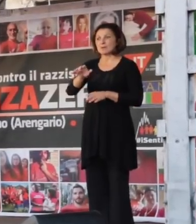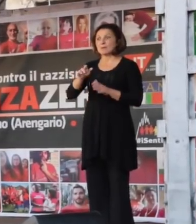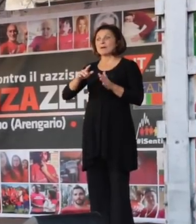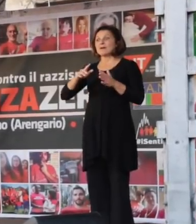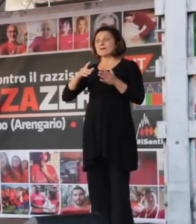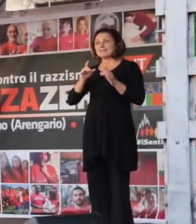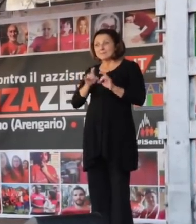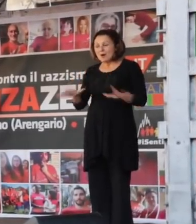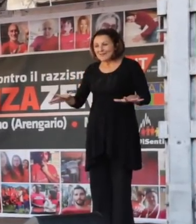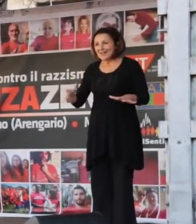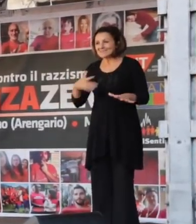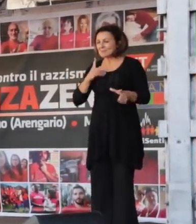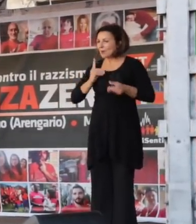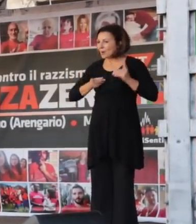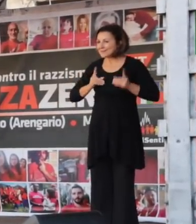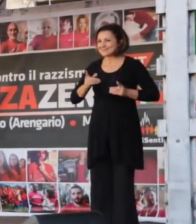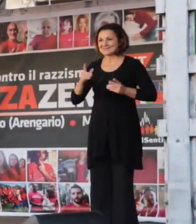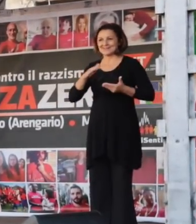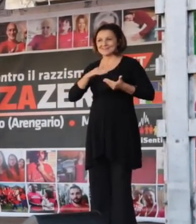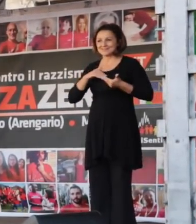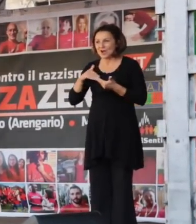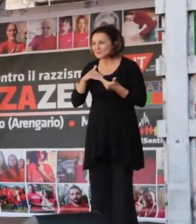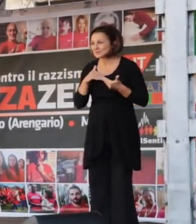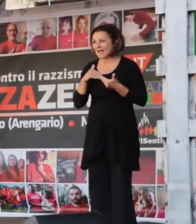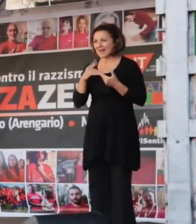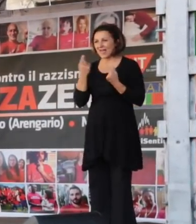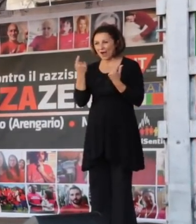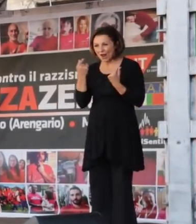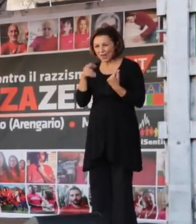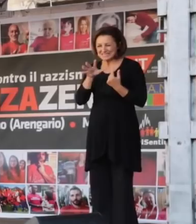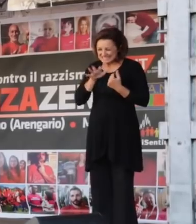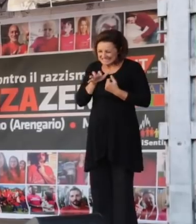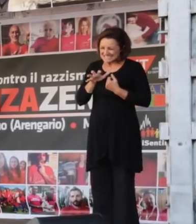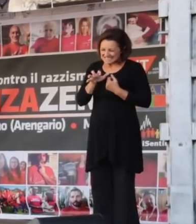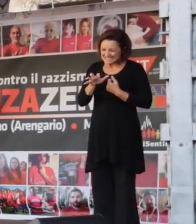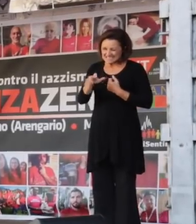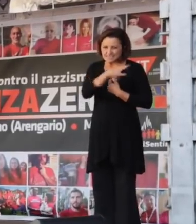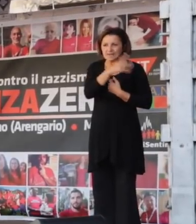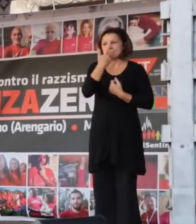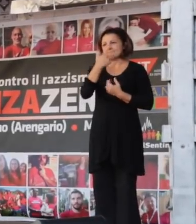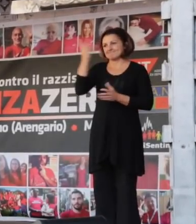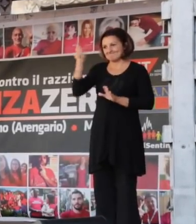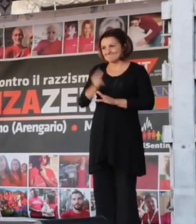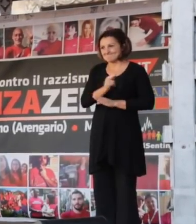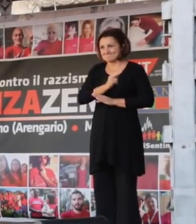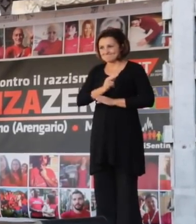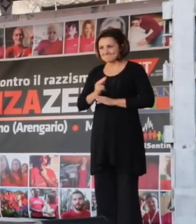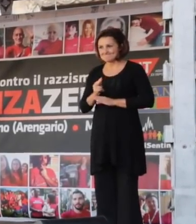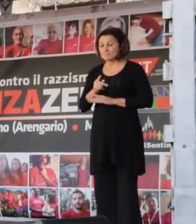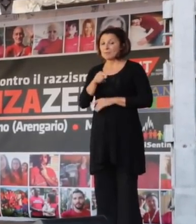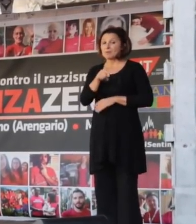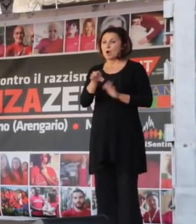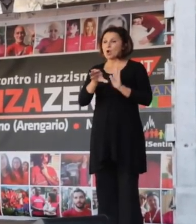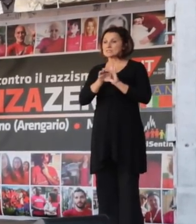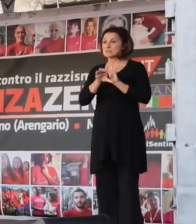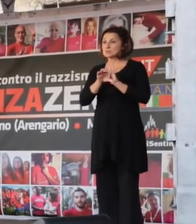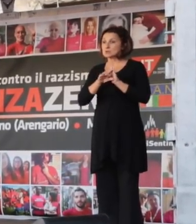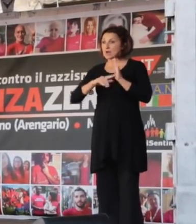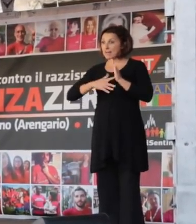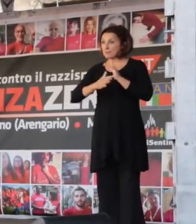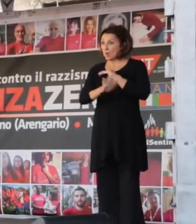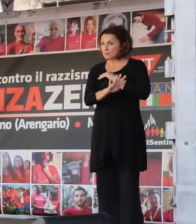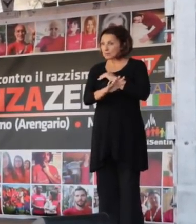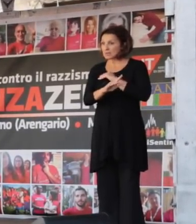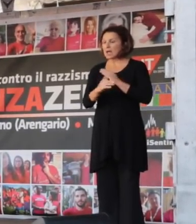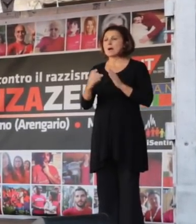democrazia politica, sociale ed economica, sancita dal titolo primo della Costituzione repubblicana,